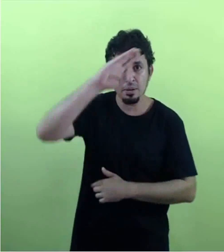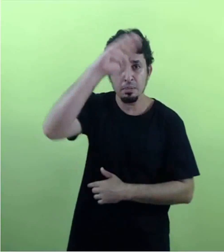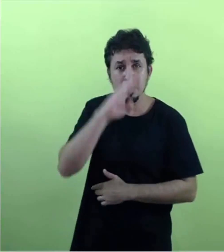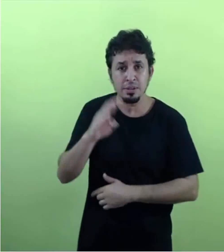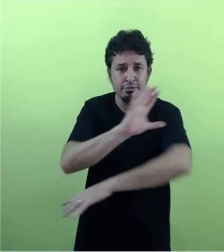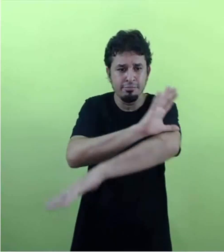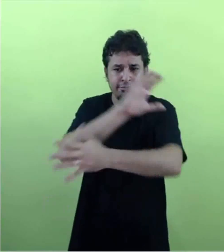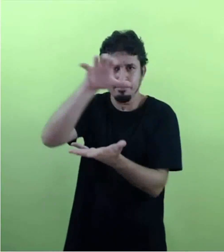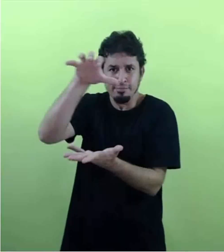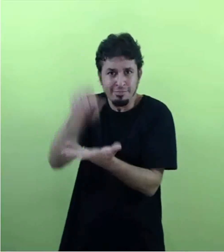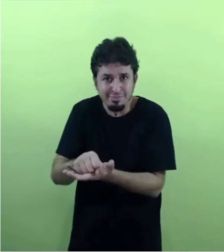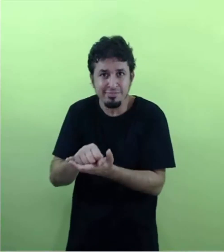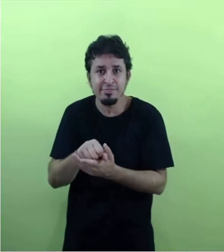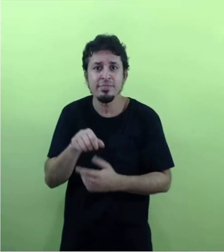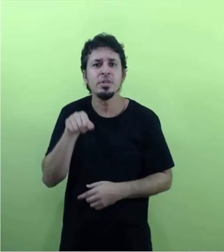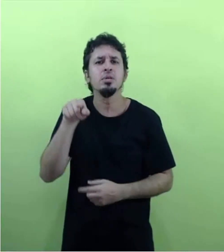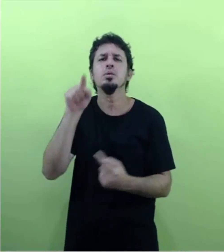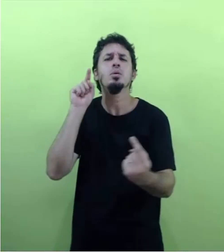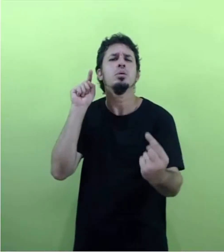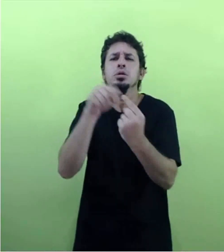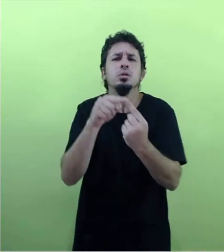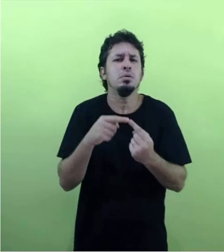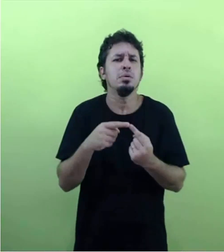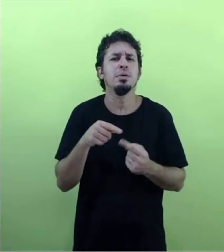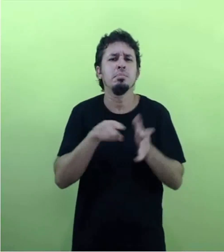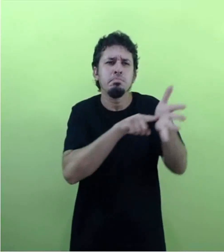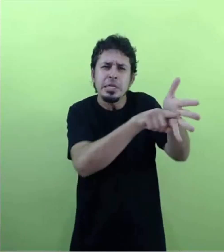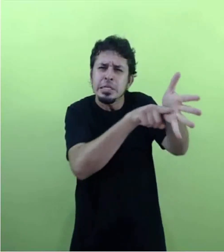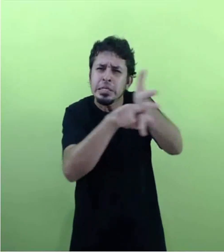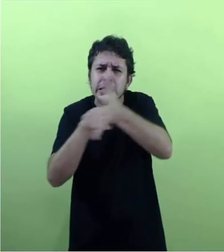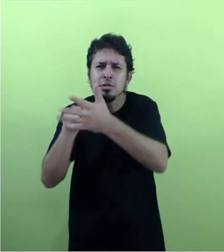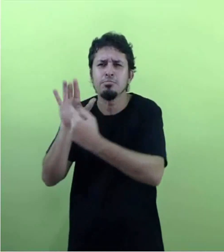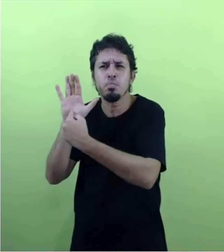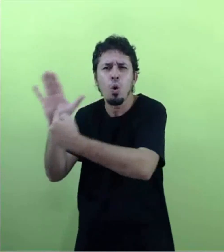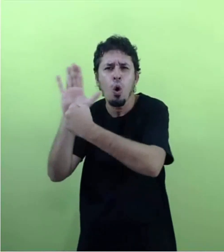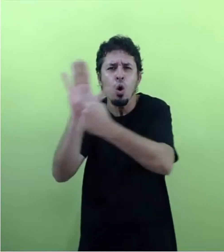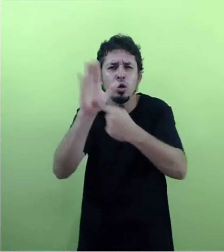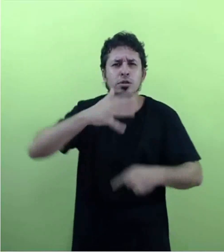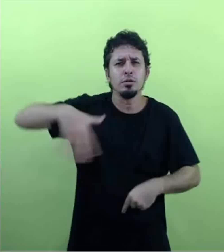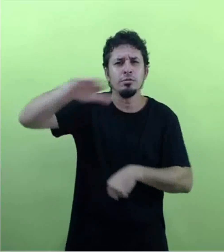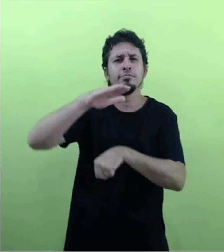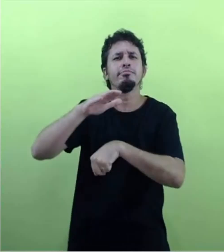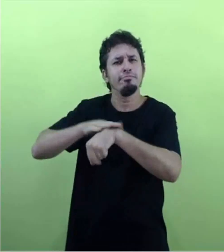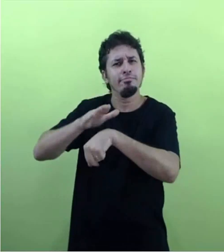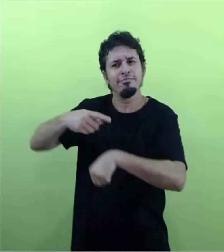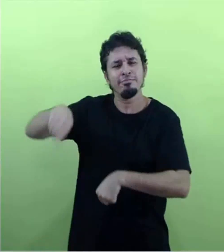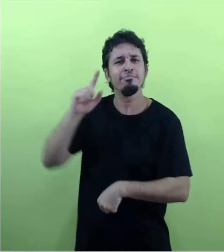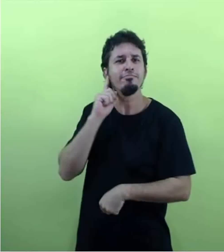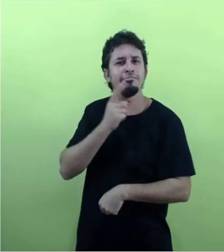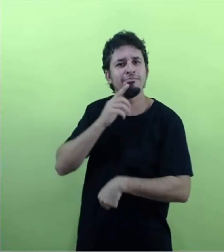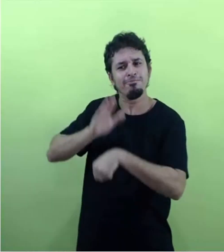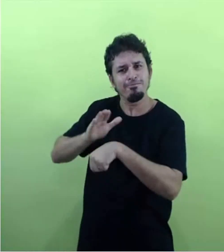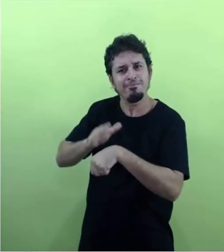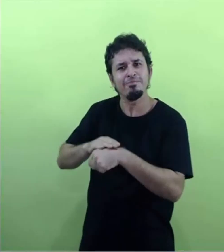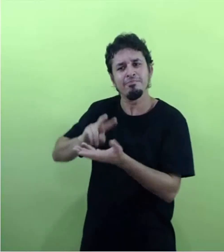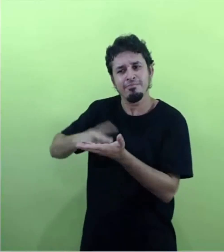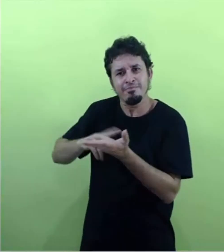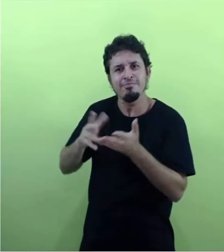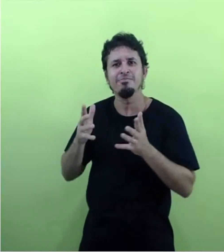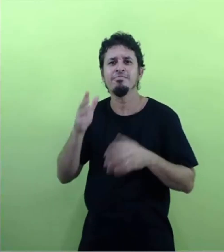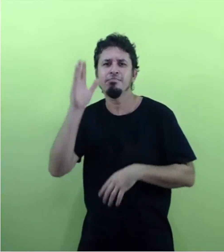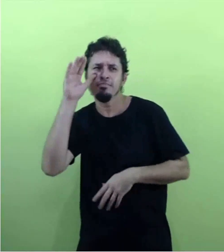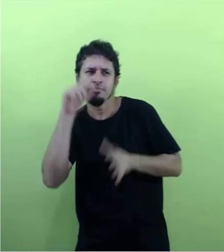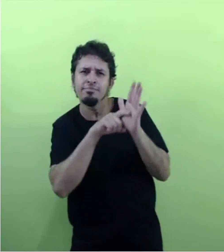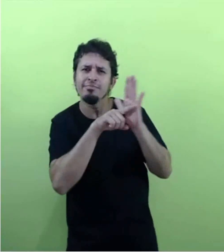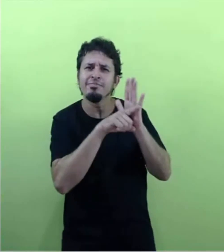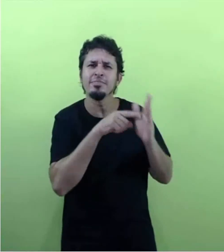de Vídeo Registro em Libras busca, além de divulgar pesquisas desenvolvidas por pessoas surdas, ser fonte de consulta